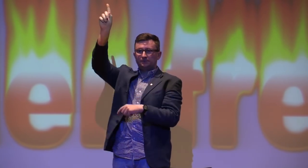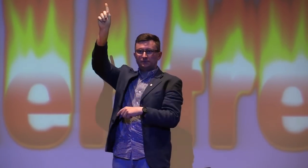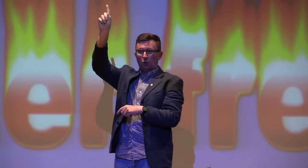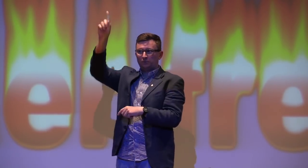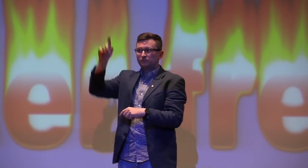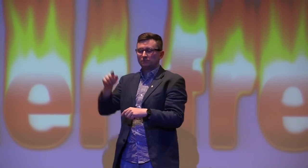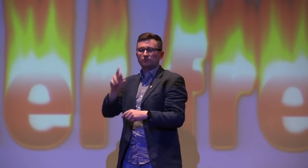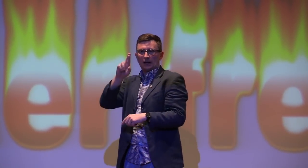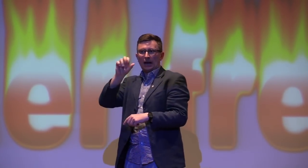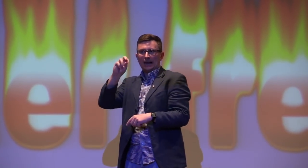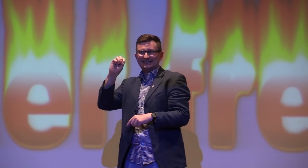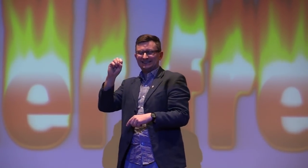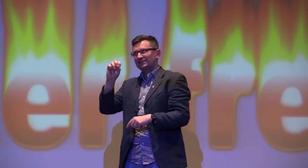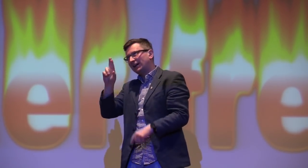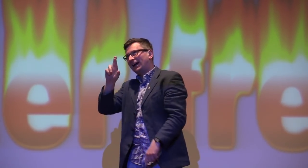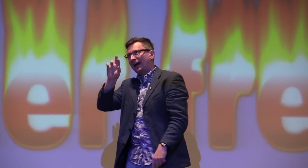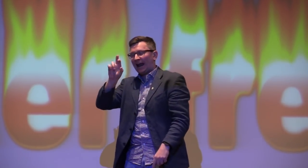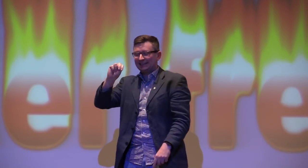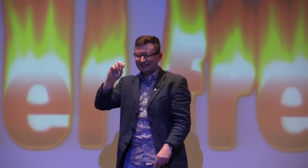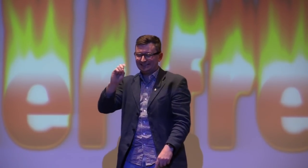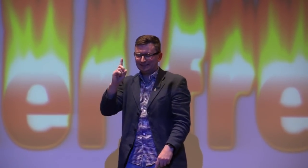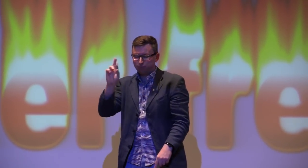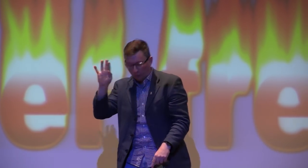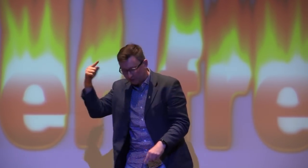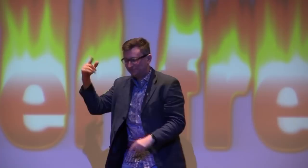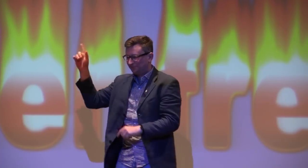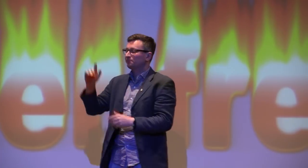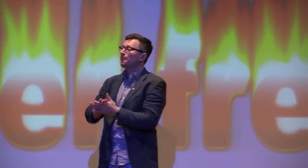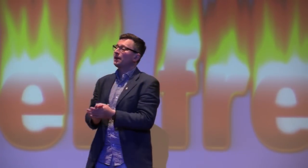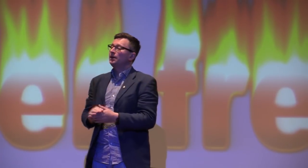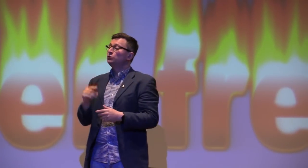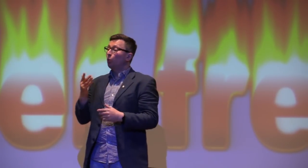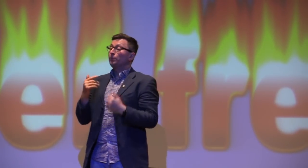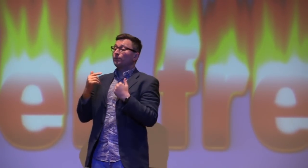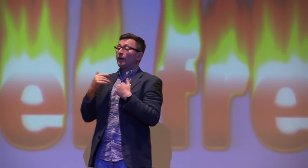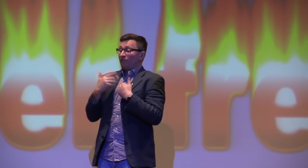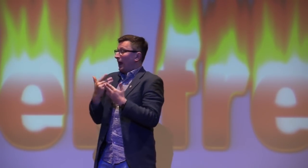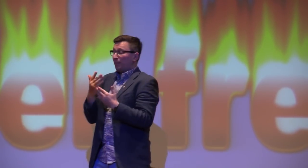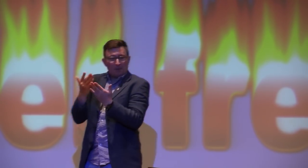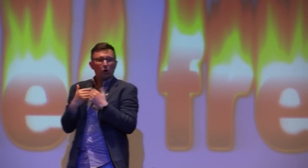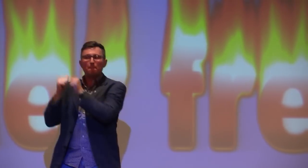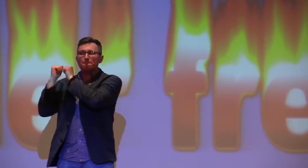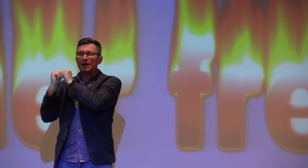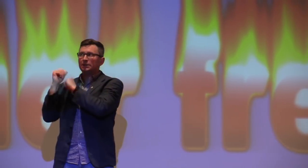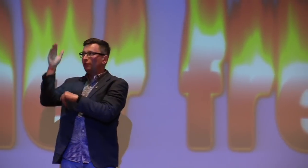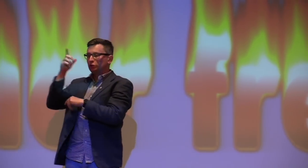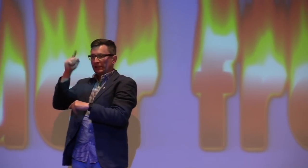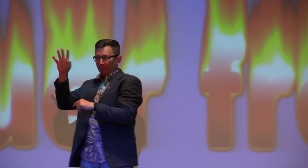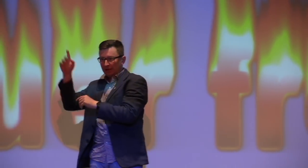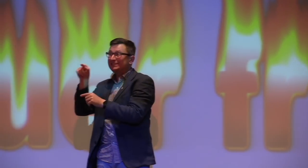Bei der Deutschen Gesellschaft gibt es eben 27 Mitglieder. Also